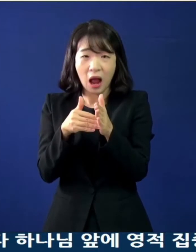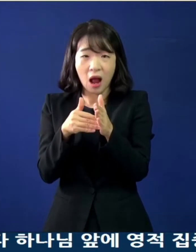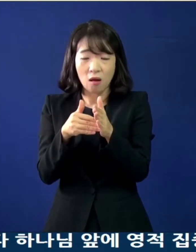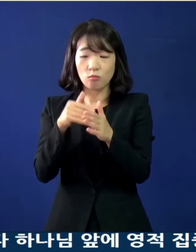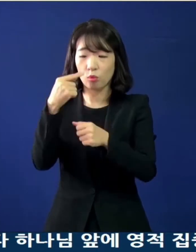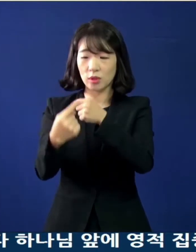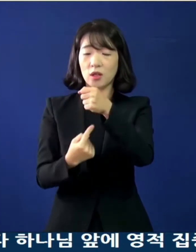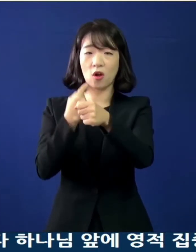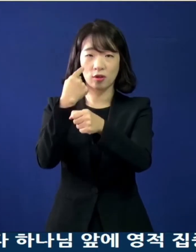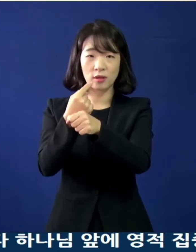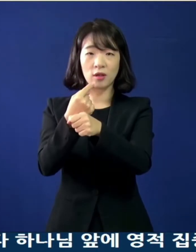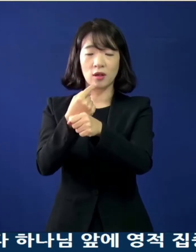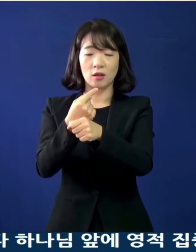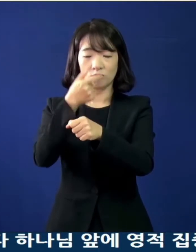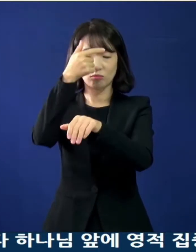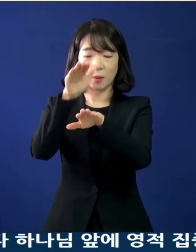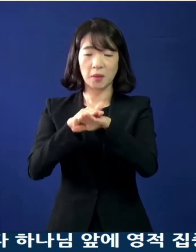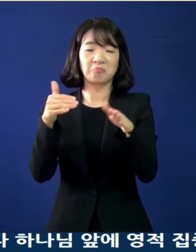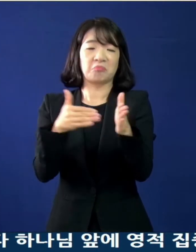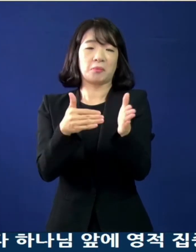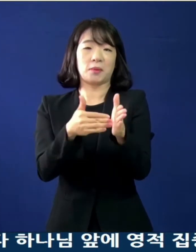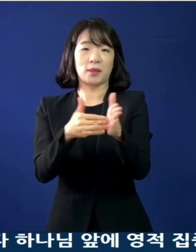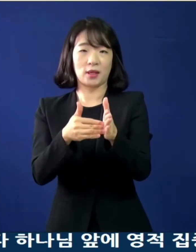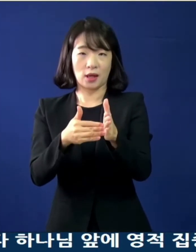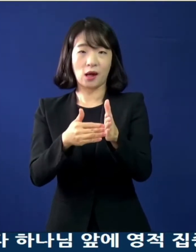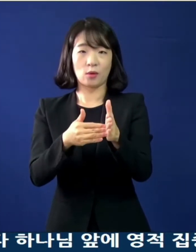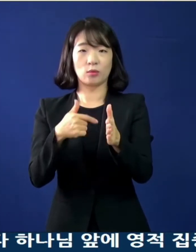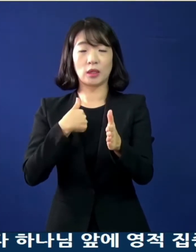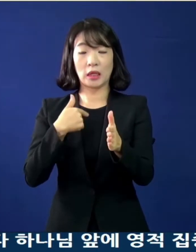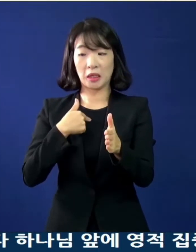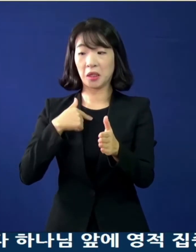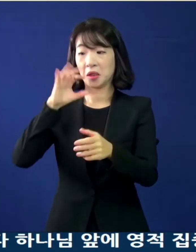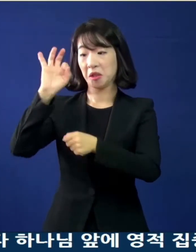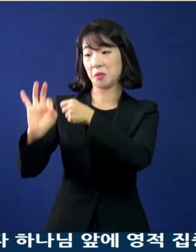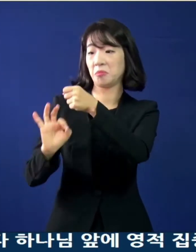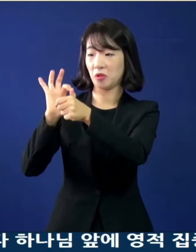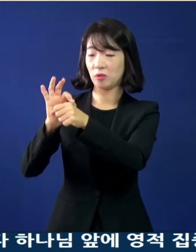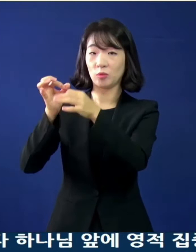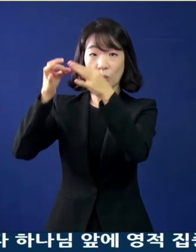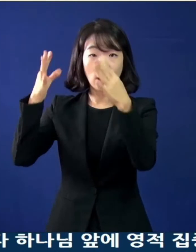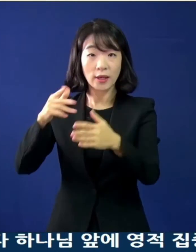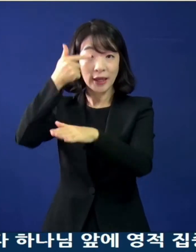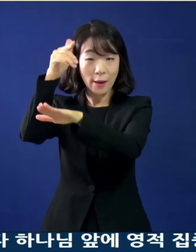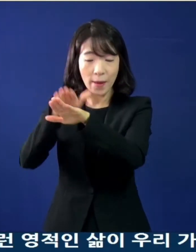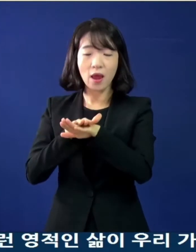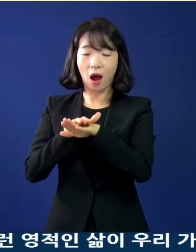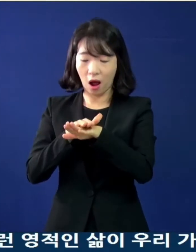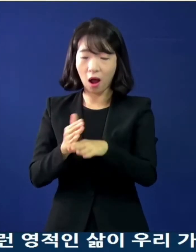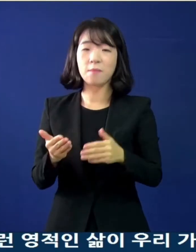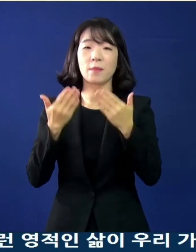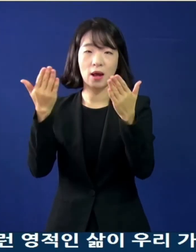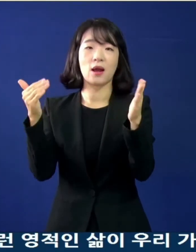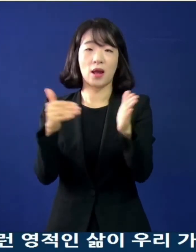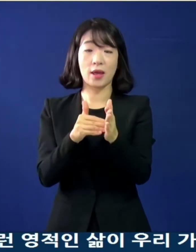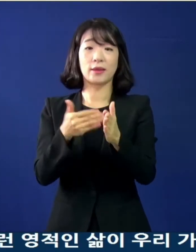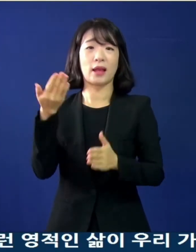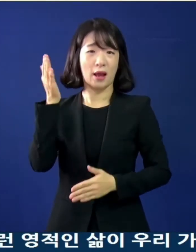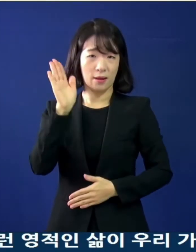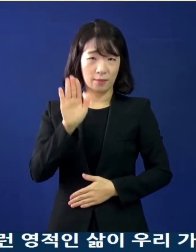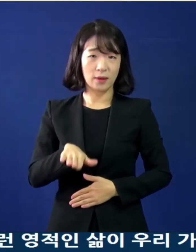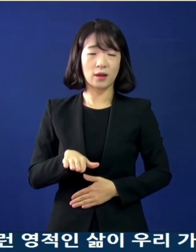더 드리고, 내가 이 주님 앞에 예배드린 연수가 10년이 되었다면 처음 1년 예배드린